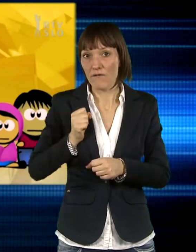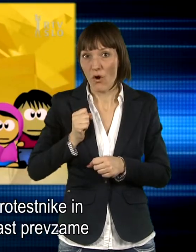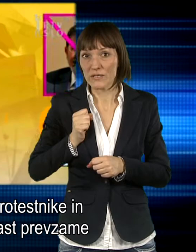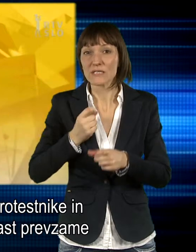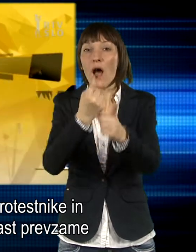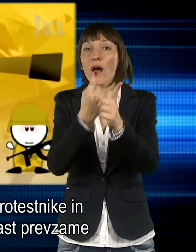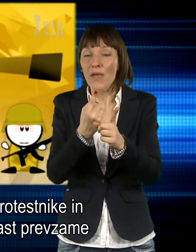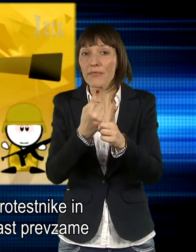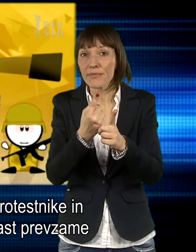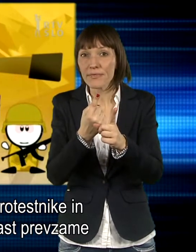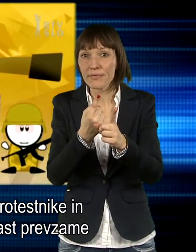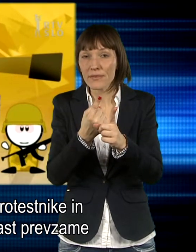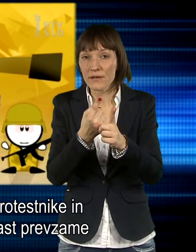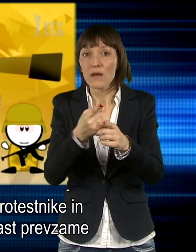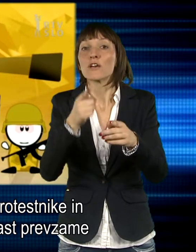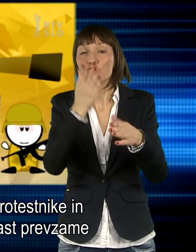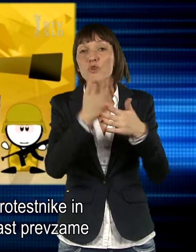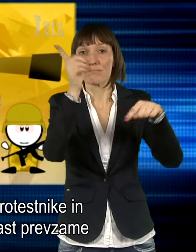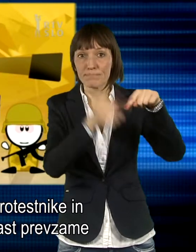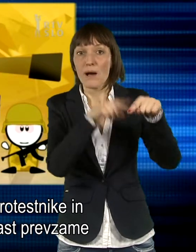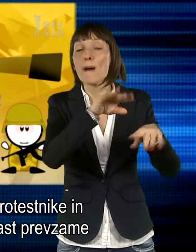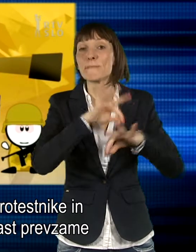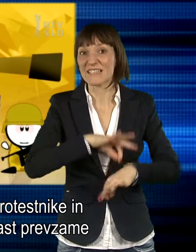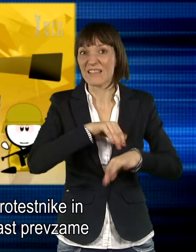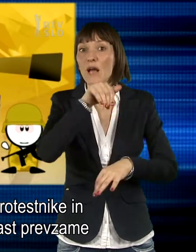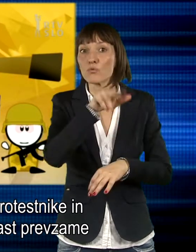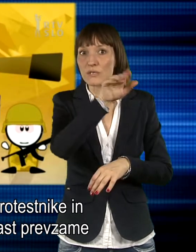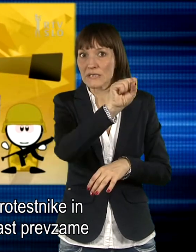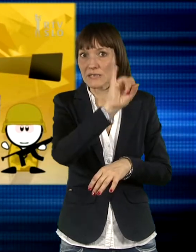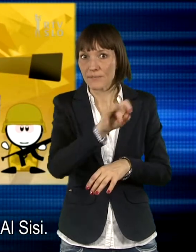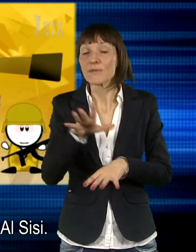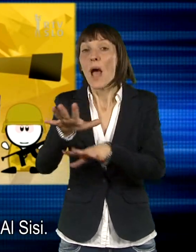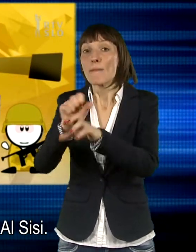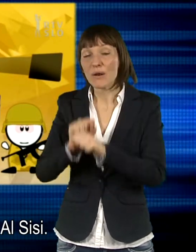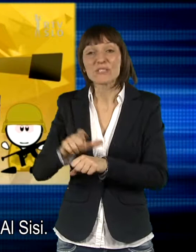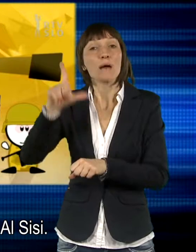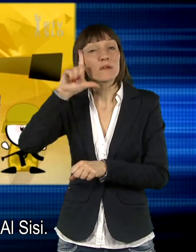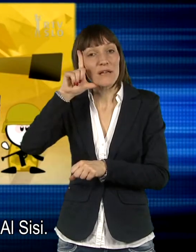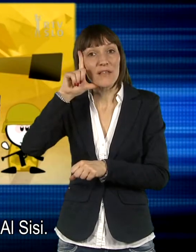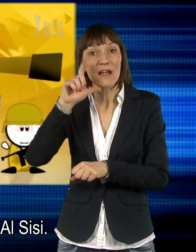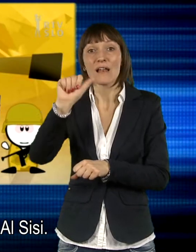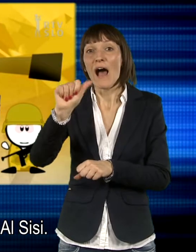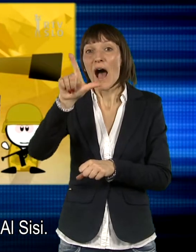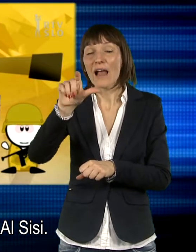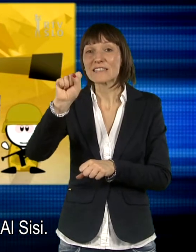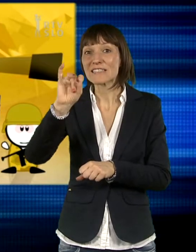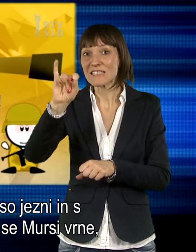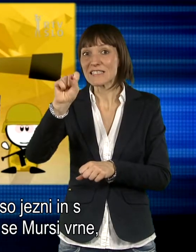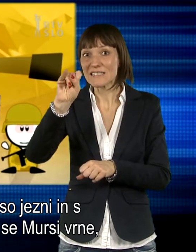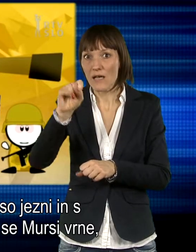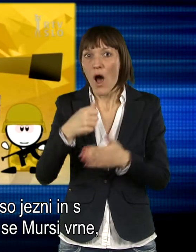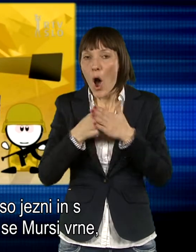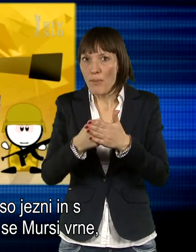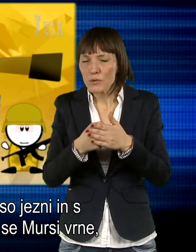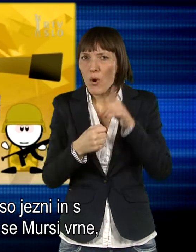vojska s tanki poseže med protestnike in odstavi Mursija. Oblast prevzame general Abdel al-Sisi.